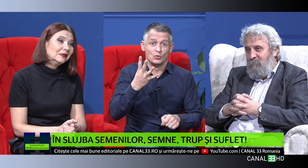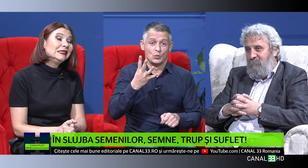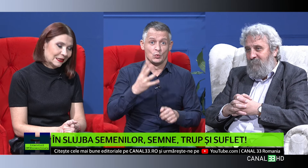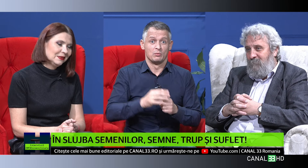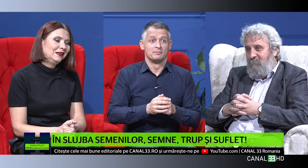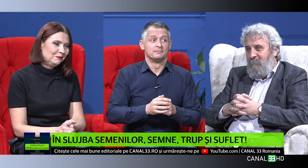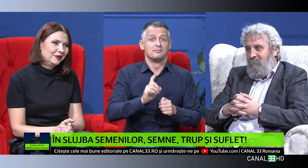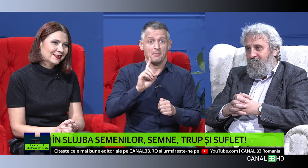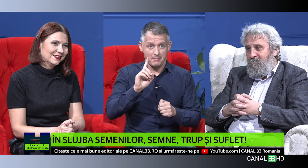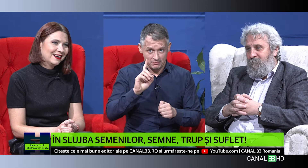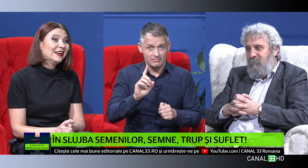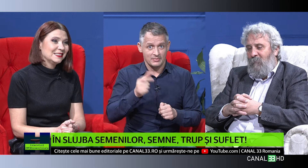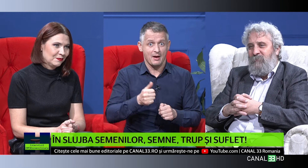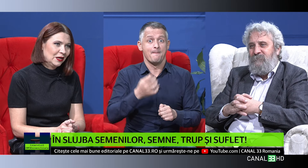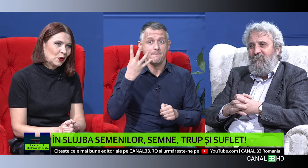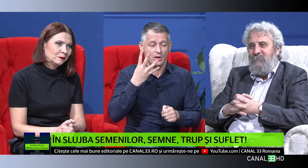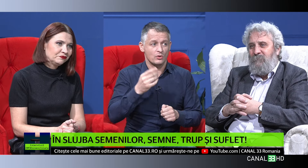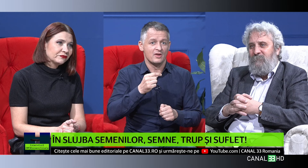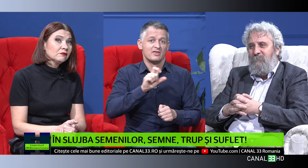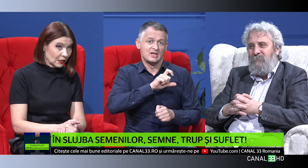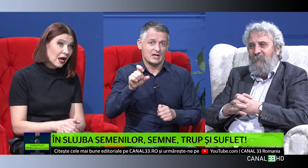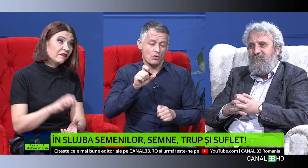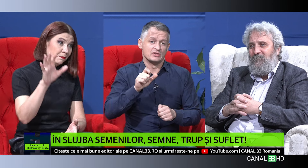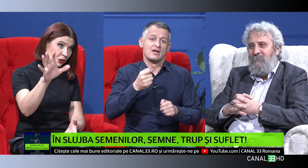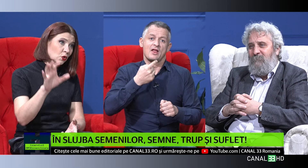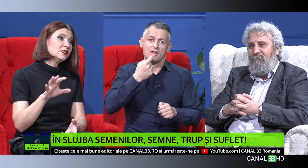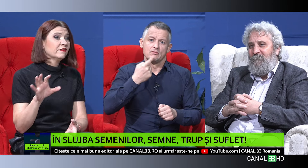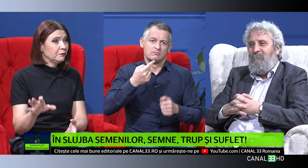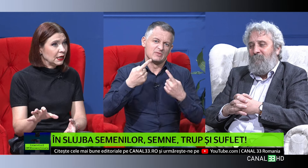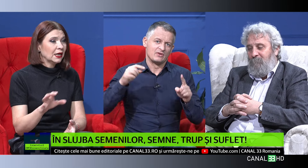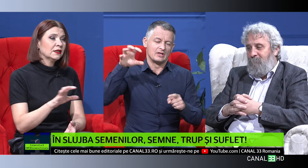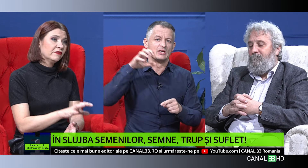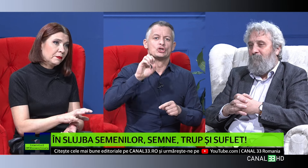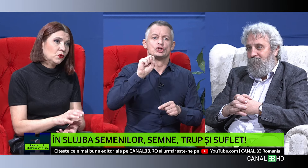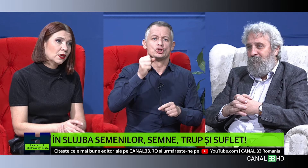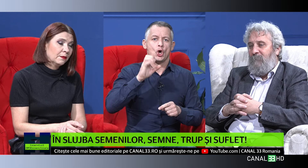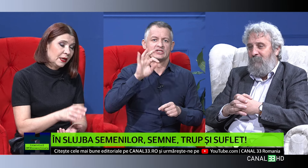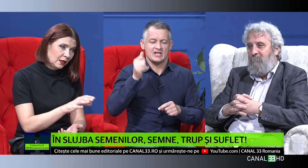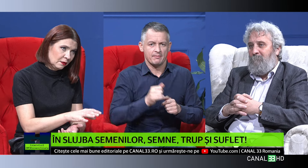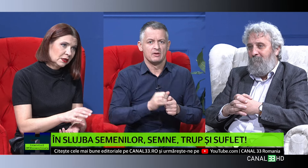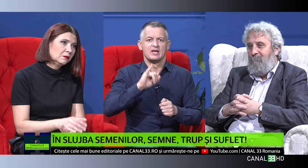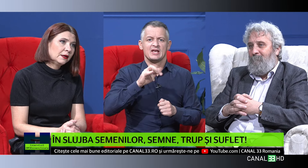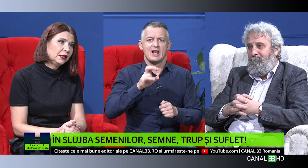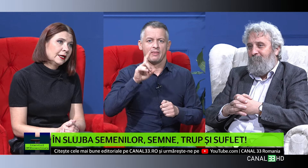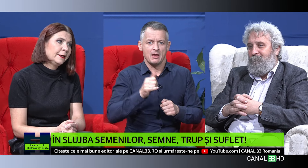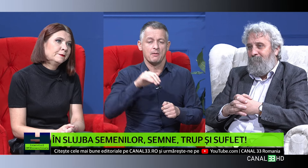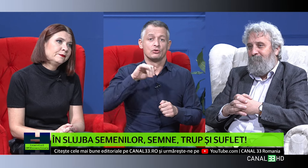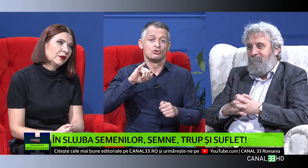Patru? Da, limbi ale semnelor. În cauza dialectului? Dialectelor? Avem pe Scoția, avem pe Irlanda, avem pe, UK, pe Marea Britanie.